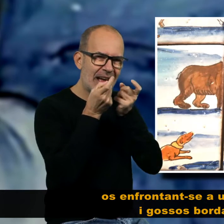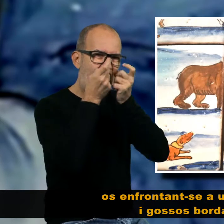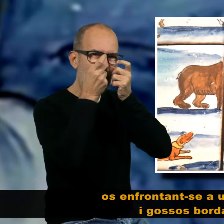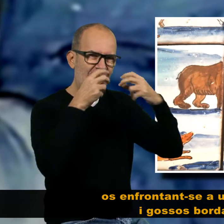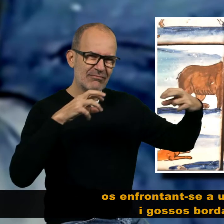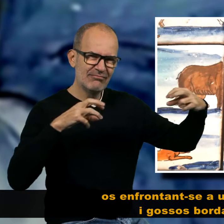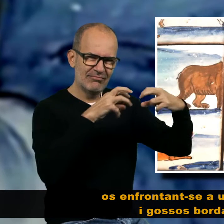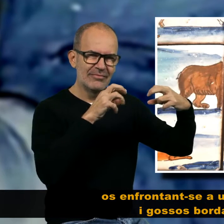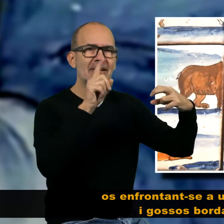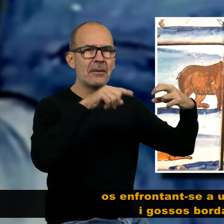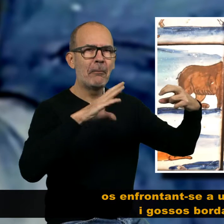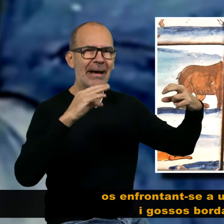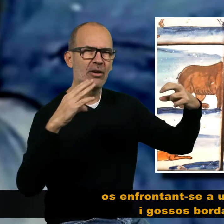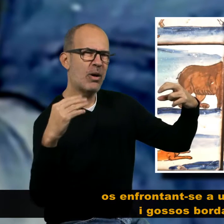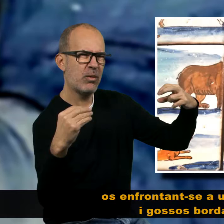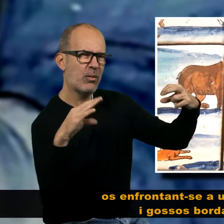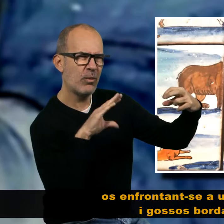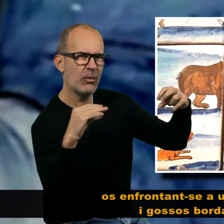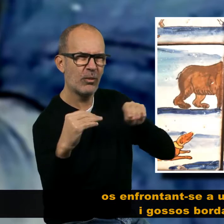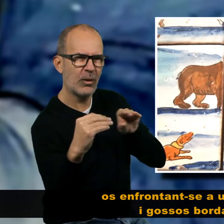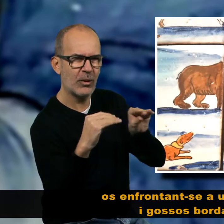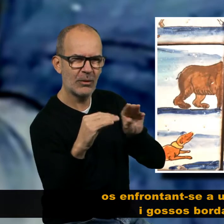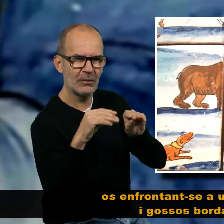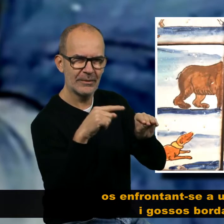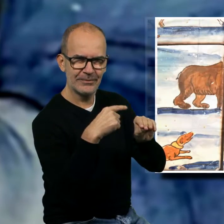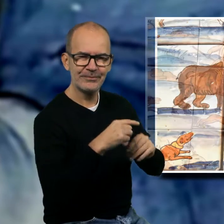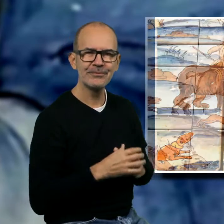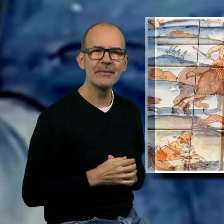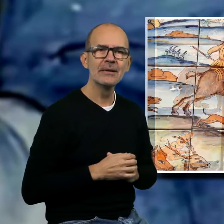Os enfrontant-se a un senglar i gossos bordant.